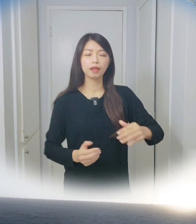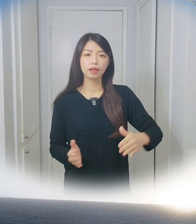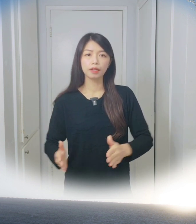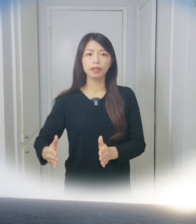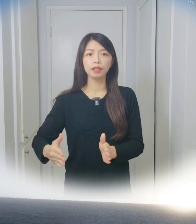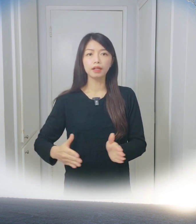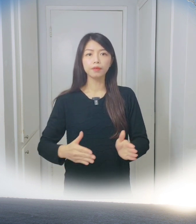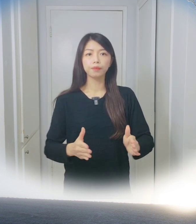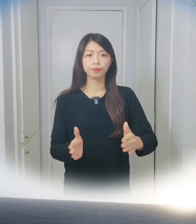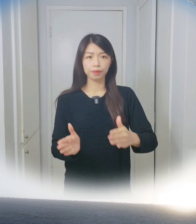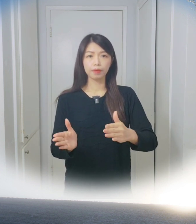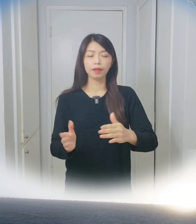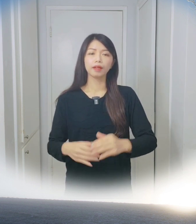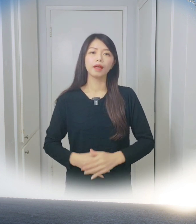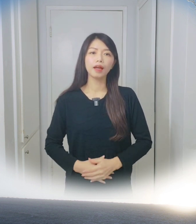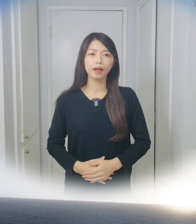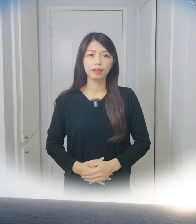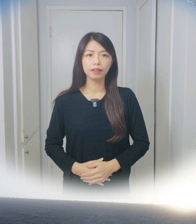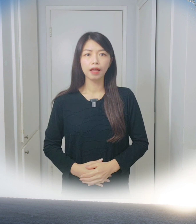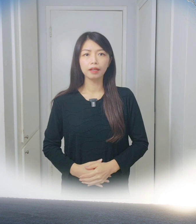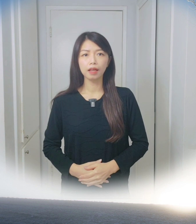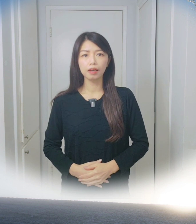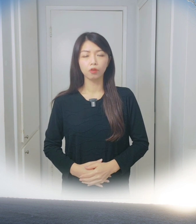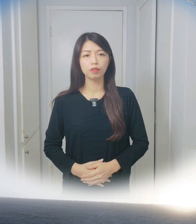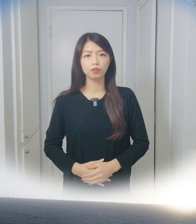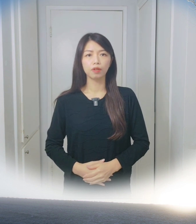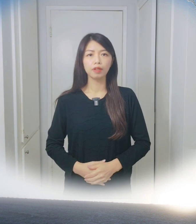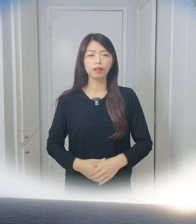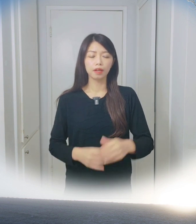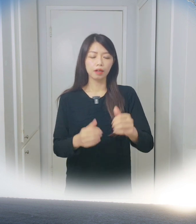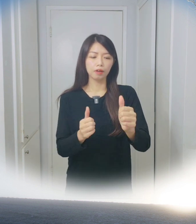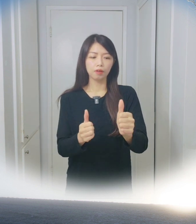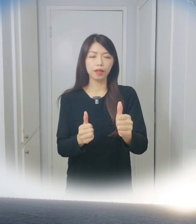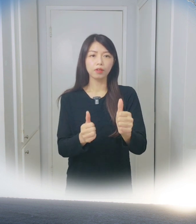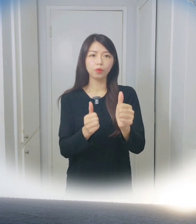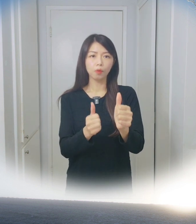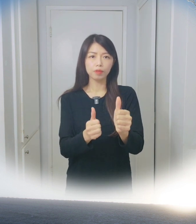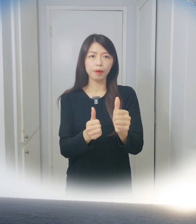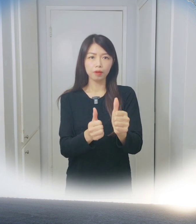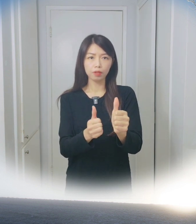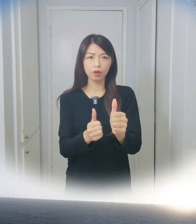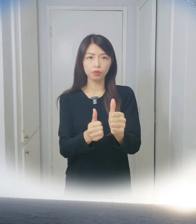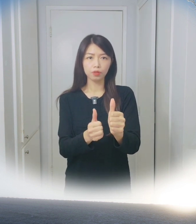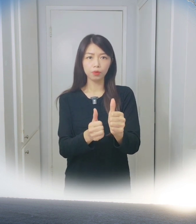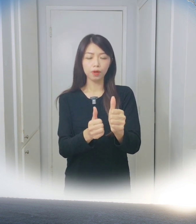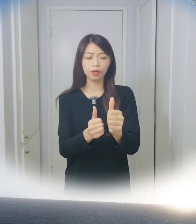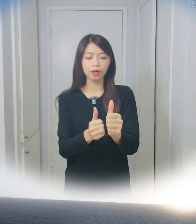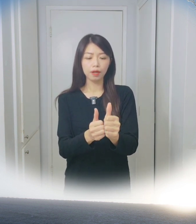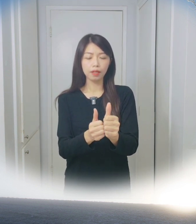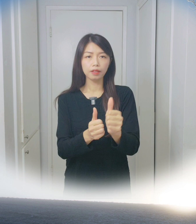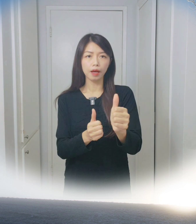의의 길을 따라가는 따르다 이런 뜻의 수어는 양손 엄지만 이렇게